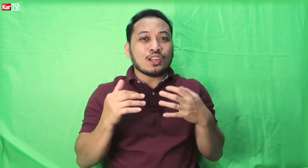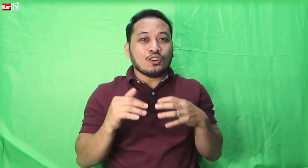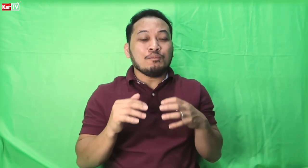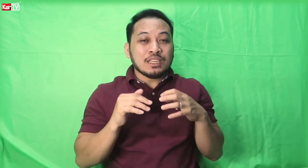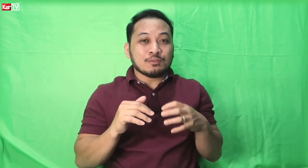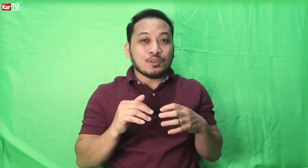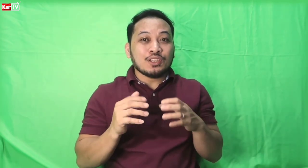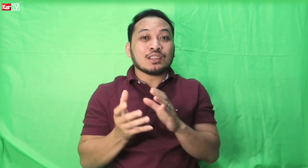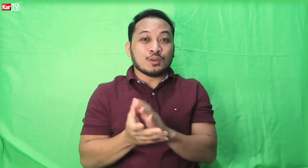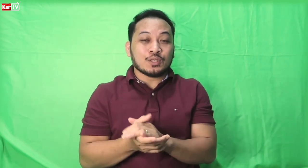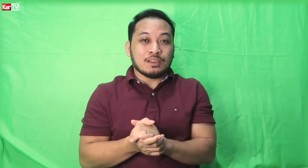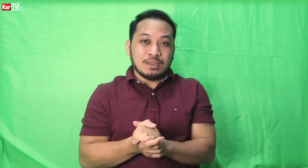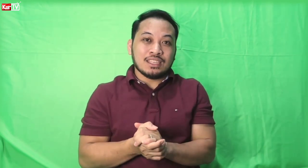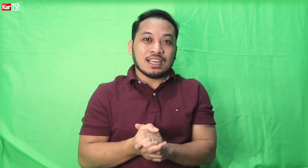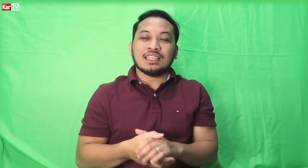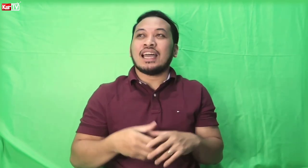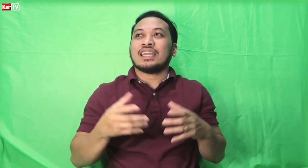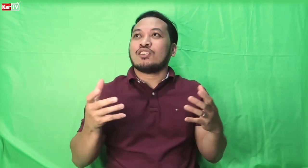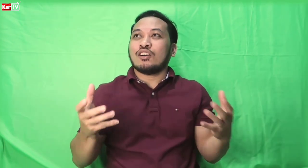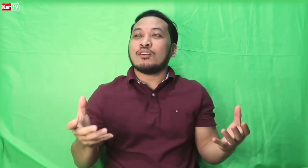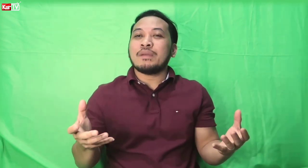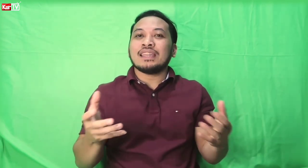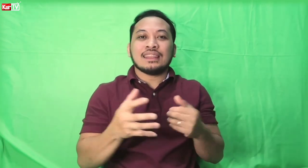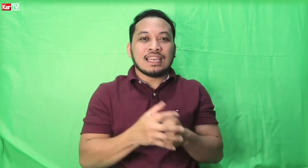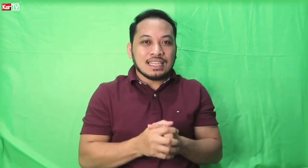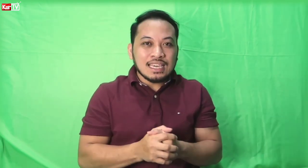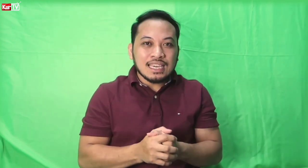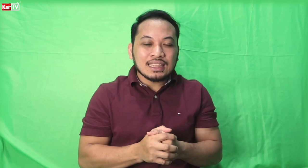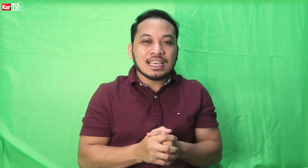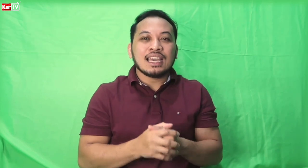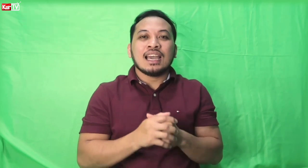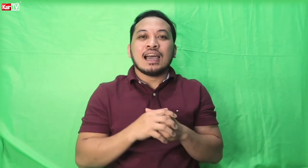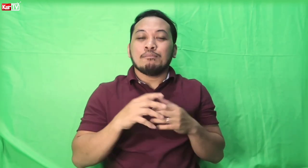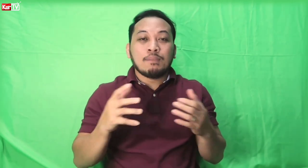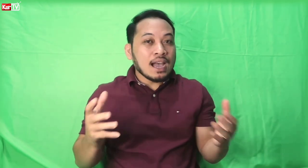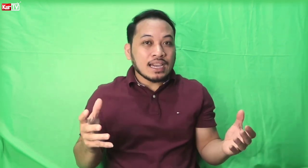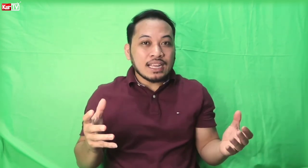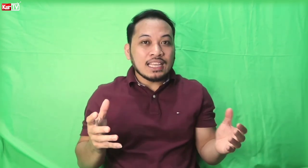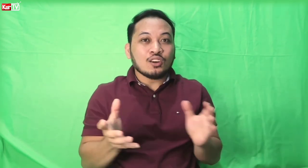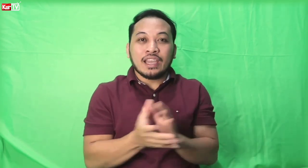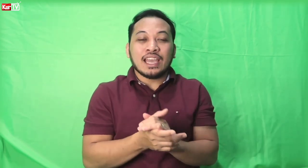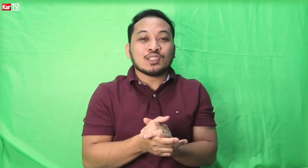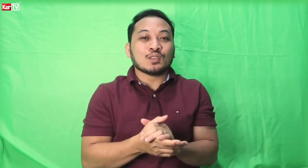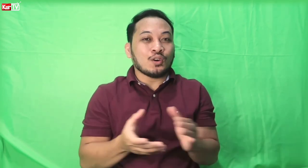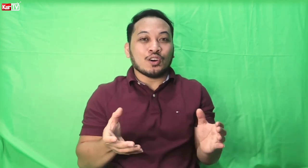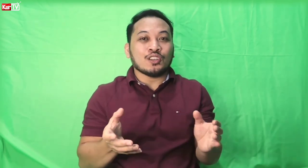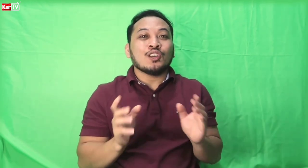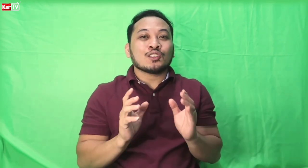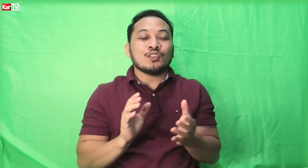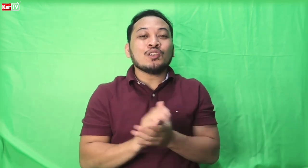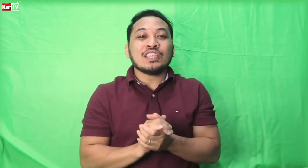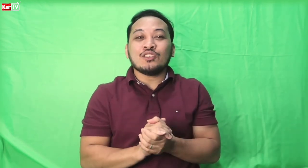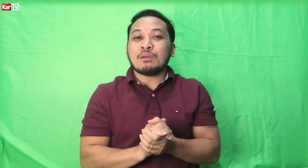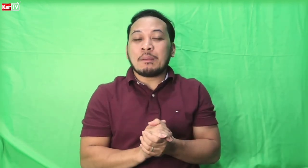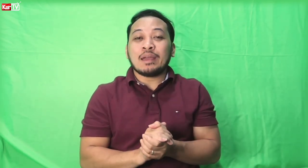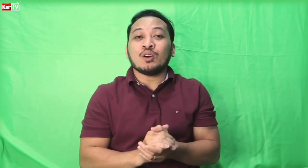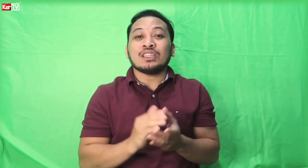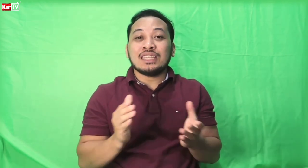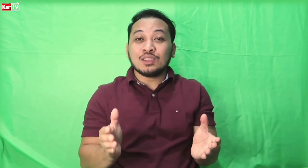loob mismo ng social media. Like comment, delete, backread, and so on. So yun yung inyong mapapanood dito